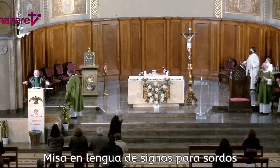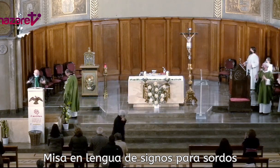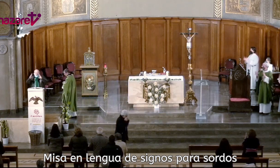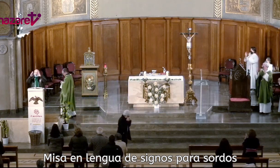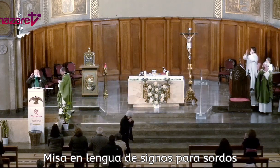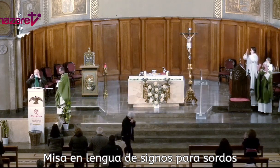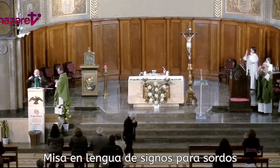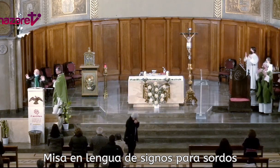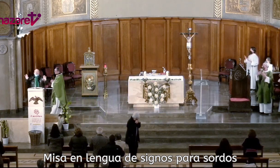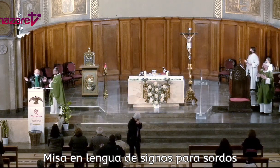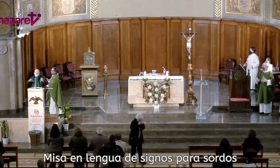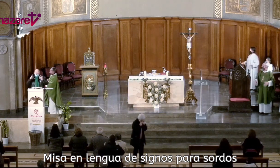aleluya,